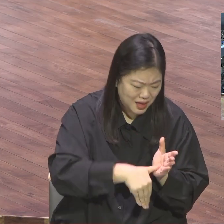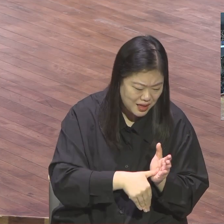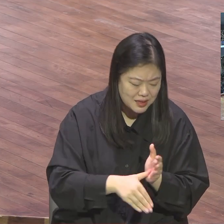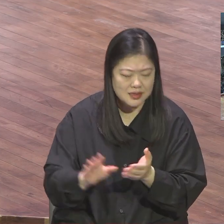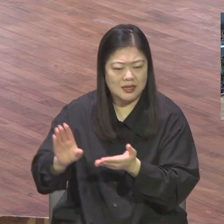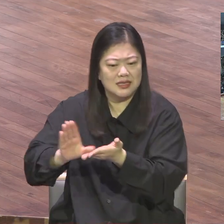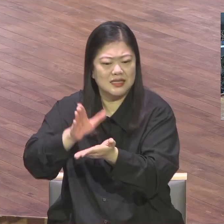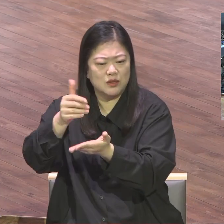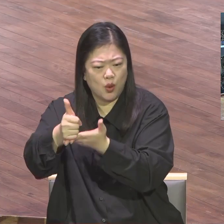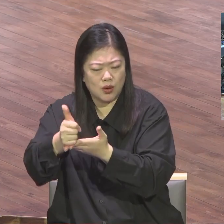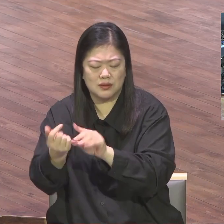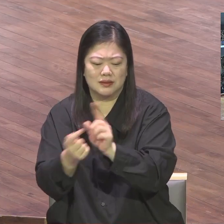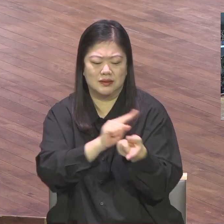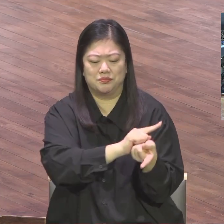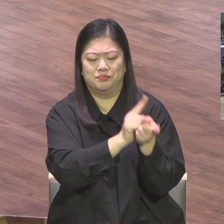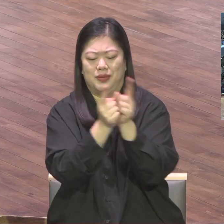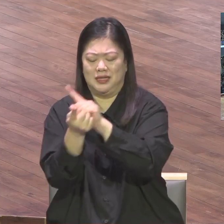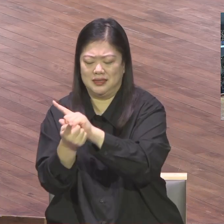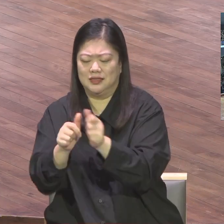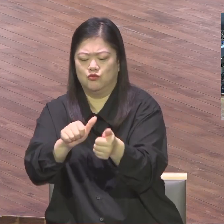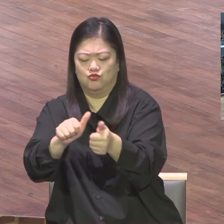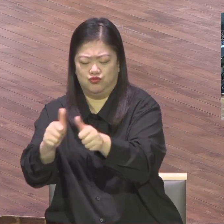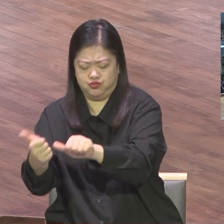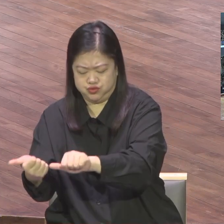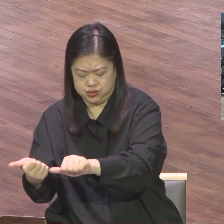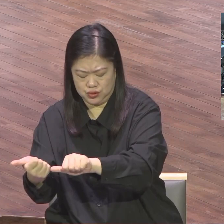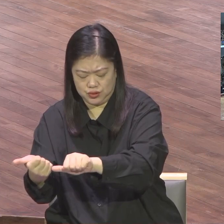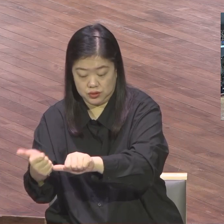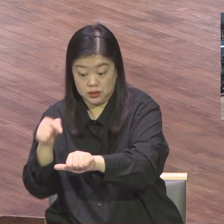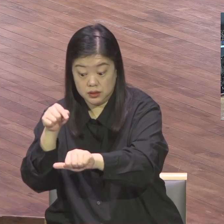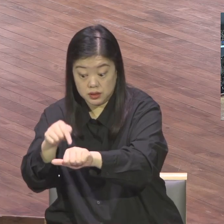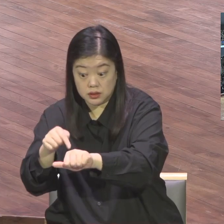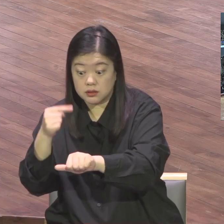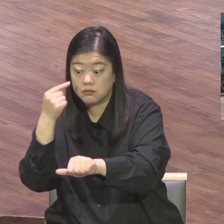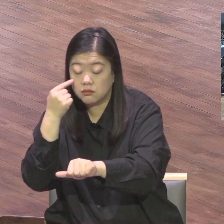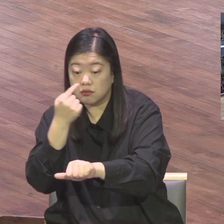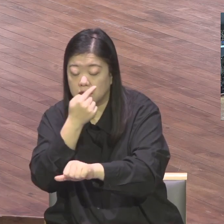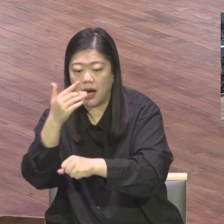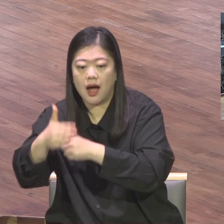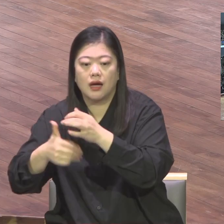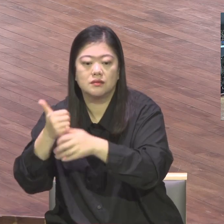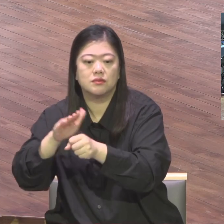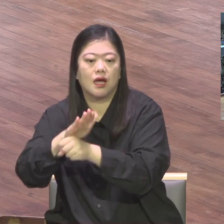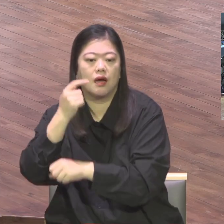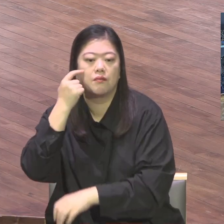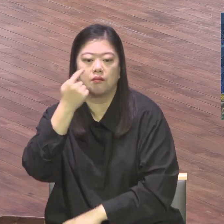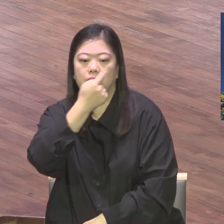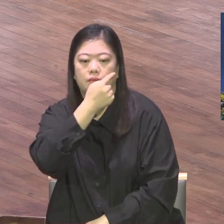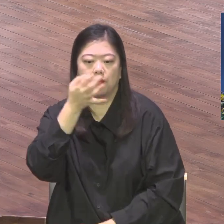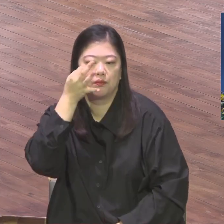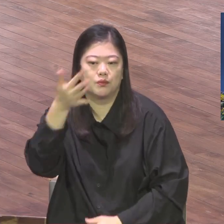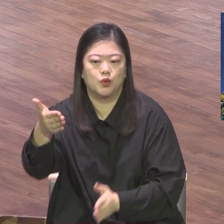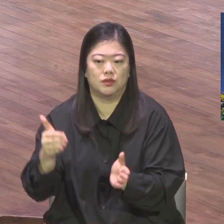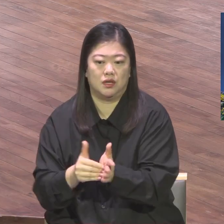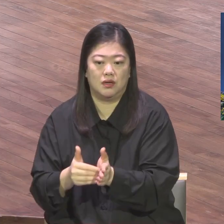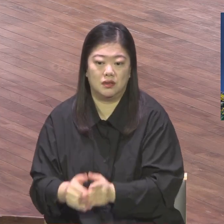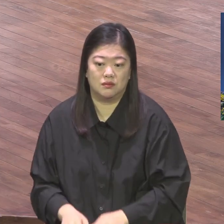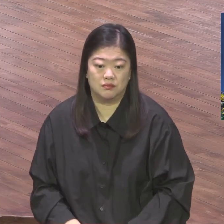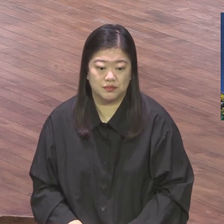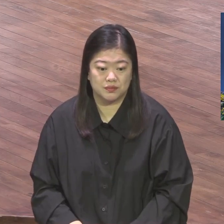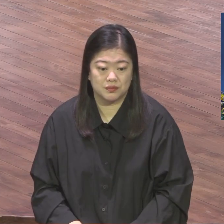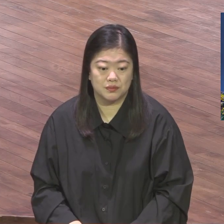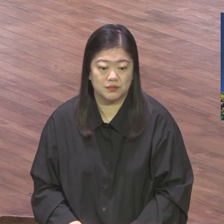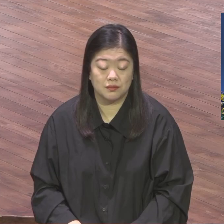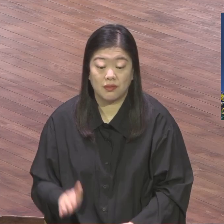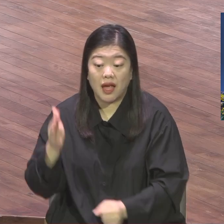죽으심으로 하나님께서 우리를 향하지 자기 사랑을 확인시켜 준 거예요. 네, 내가 얼마나 너 사랑하는 줄 알지?